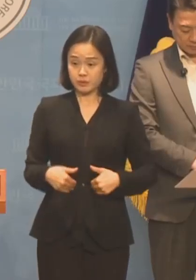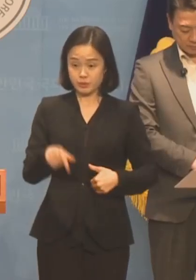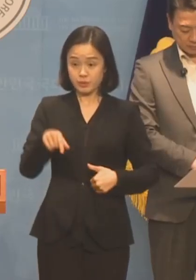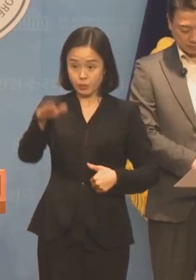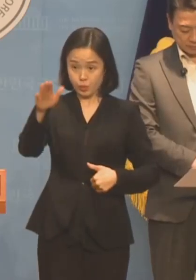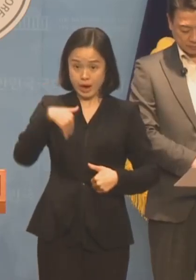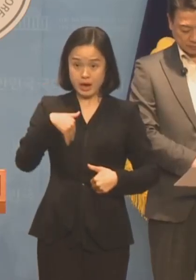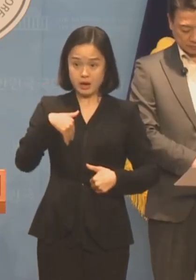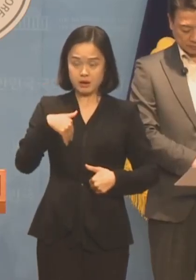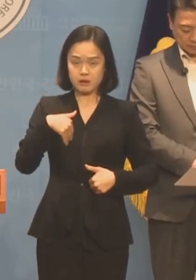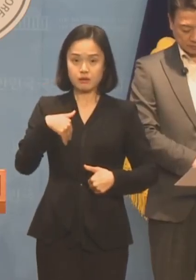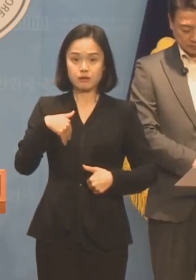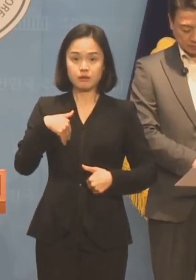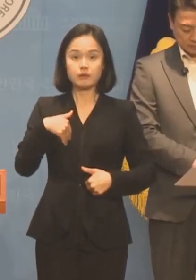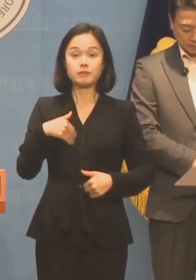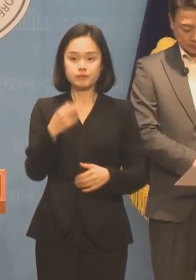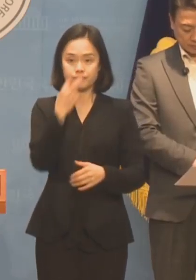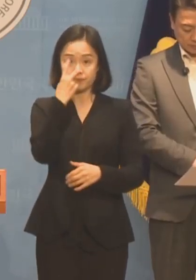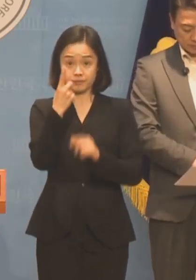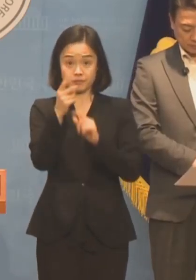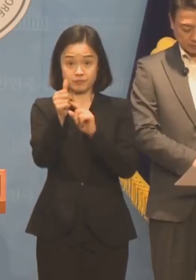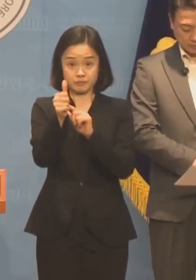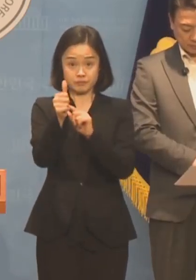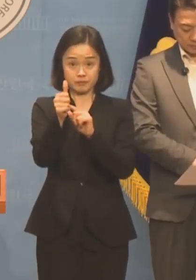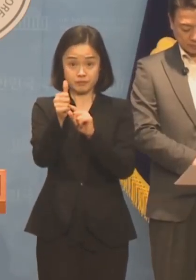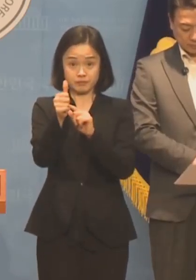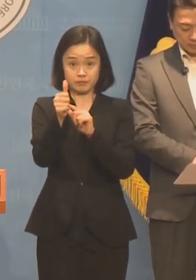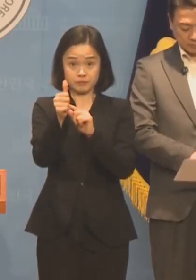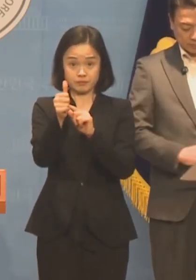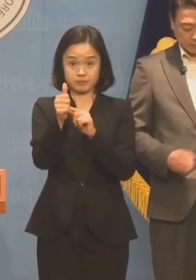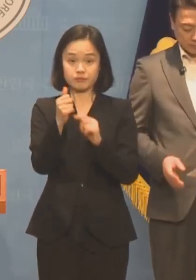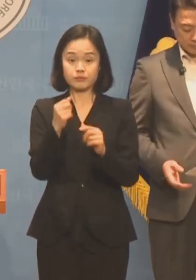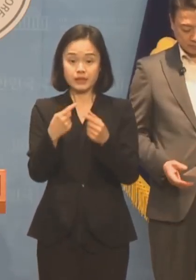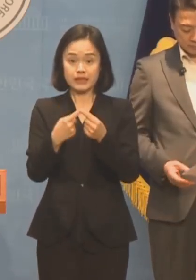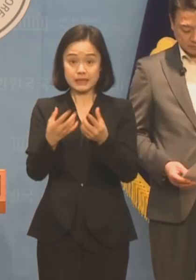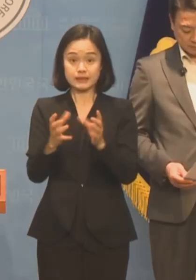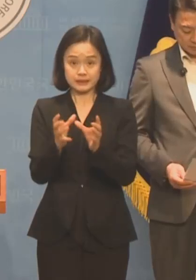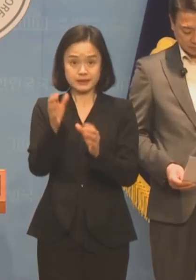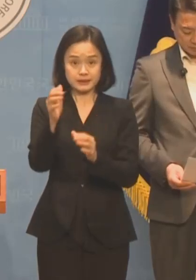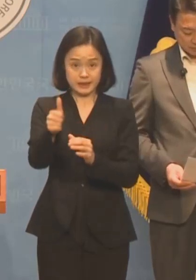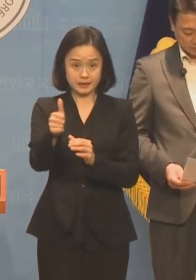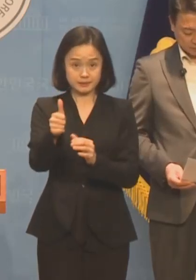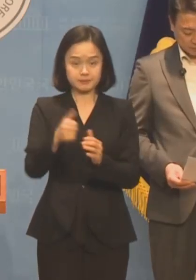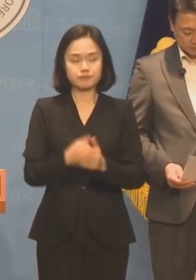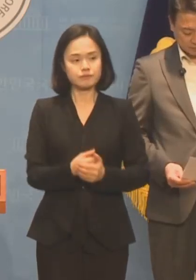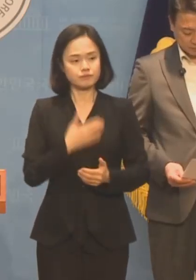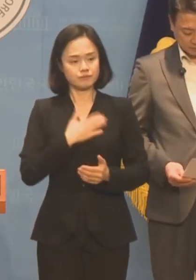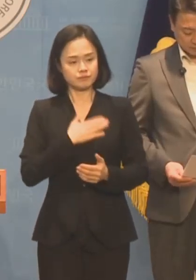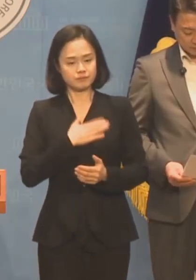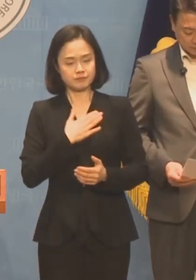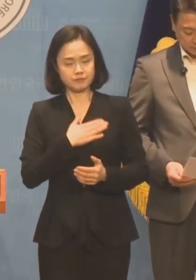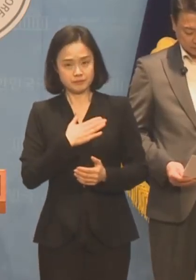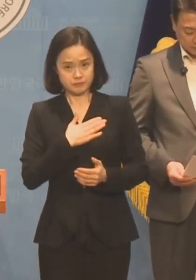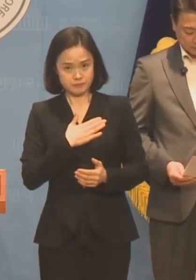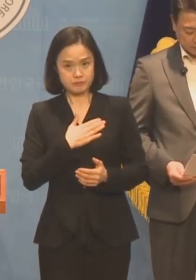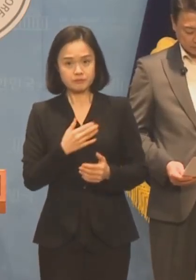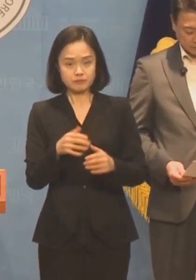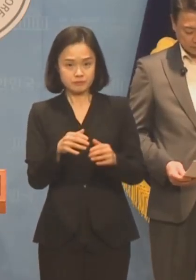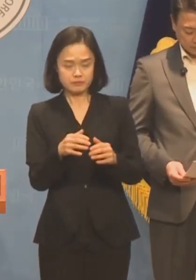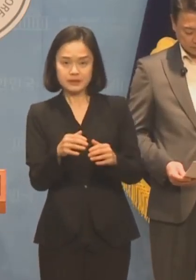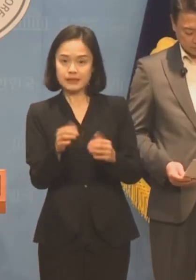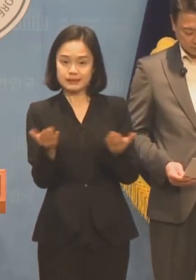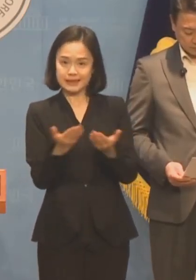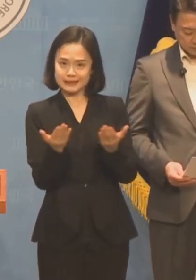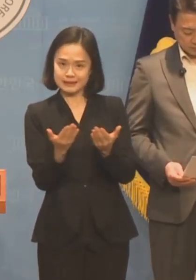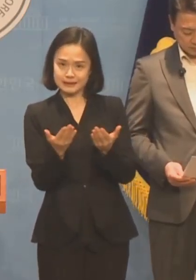받은 1경비단장은 21시 51분경 1경비단 작전과장에게 전화하여 상황이 있는